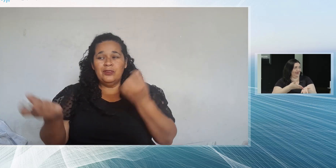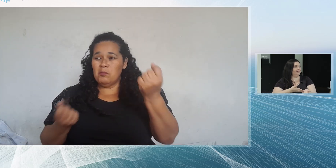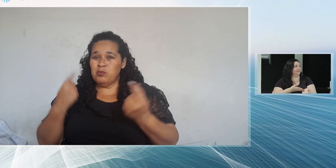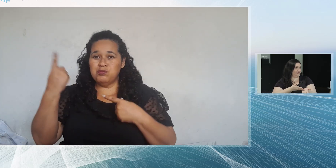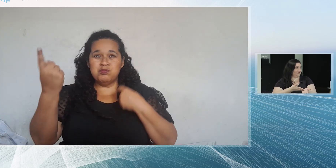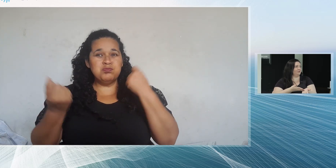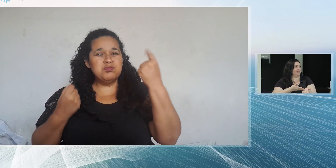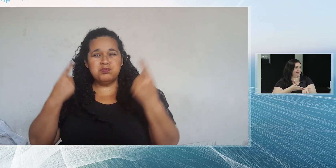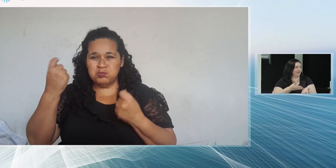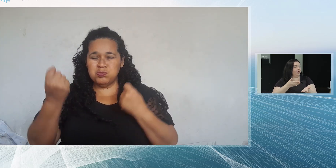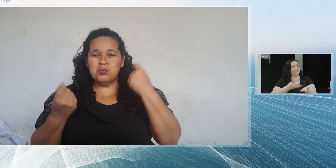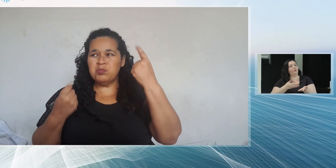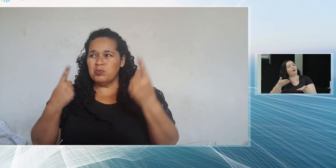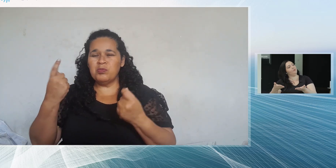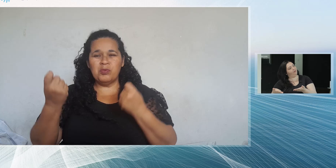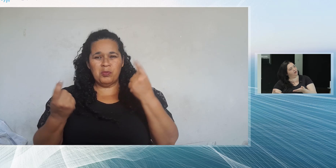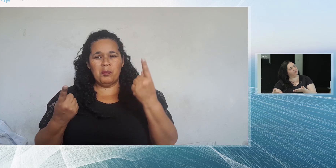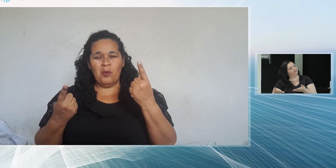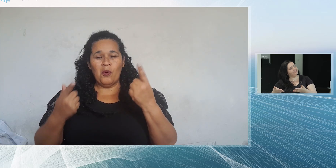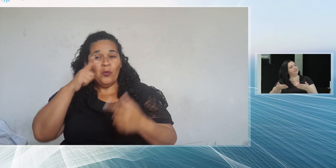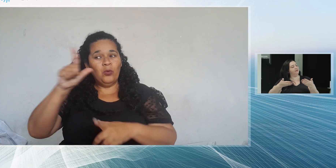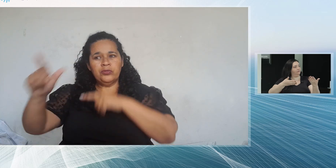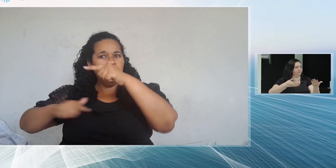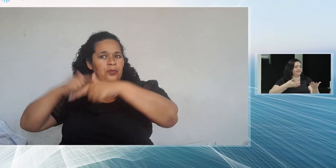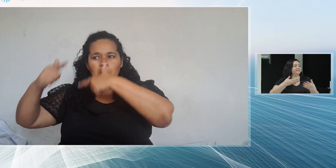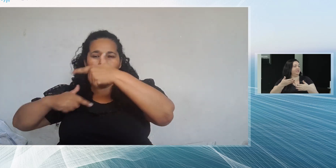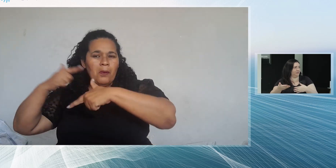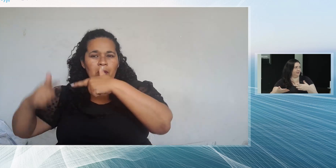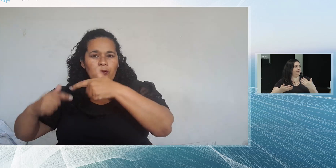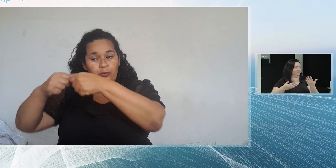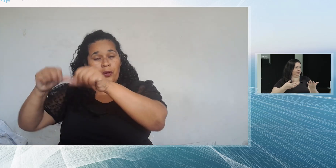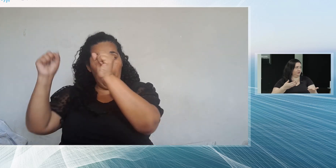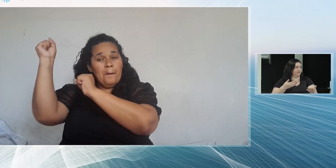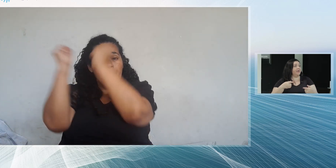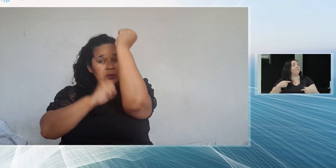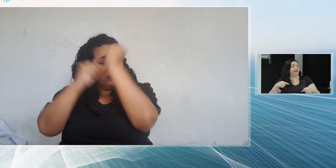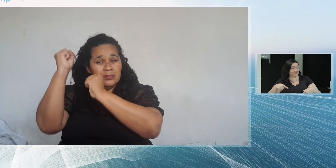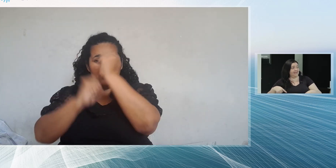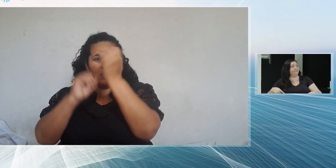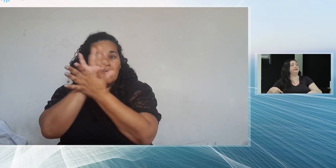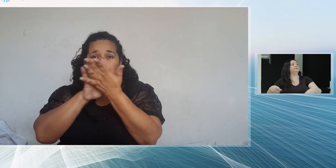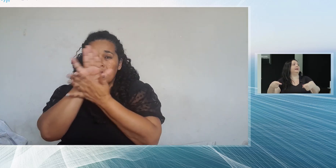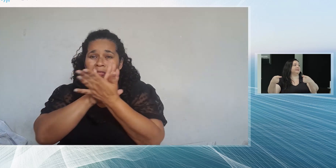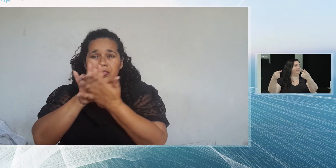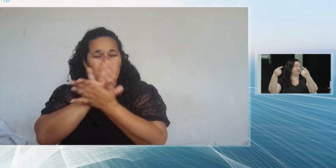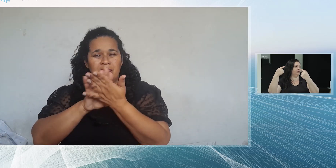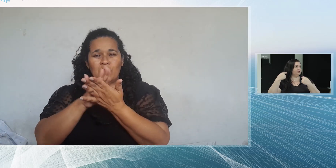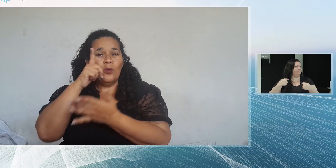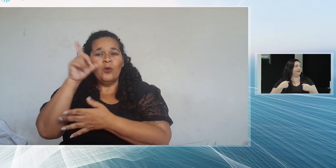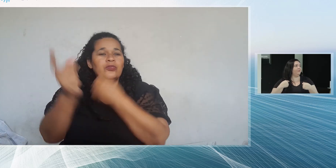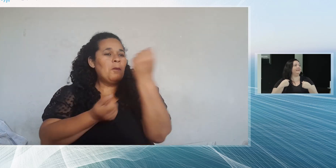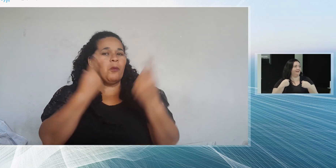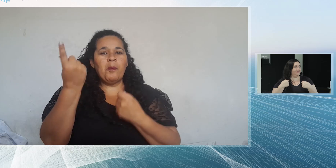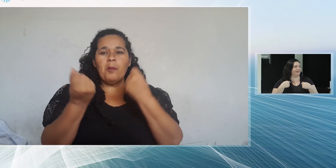a dificuldade das interações sociais, procurar um emprego talvez que não exija tantas interações, mas até mesmo as